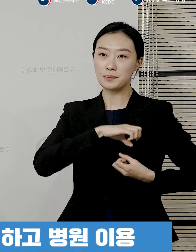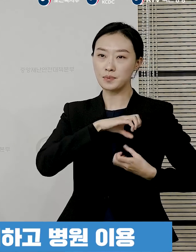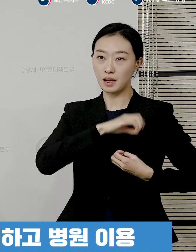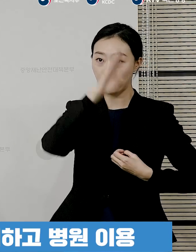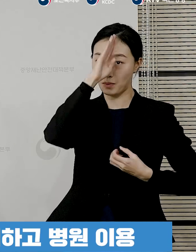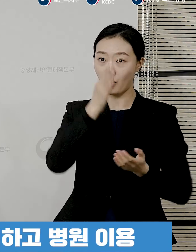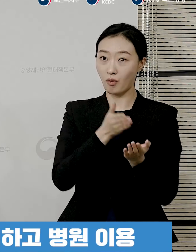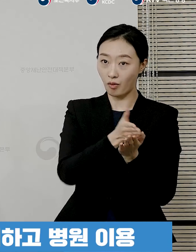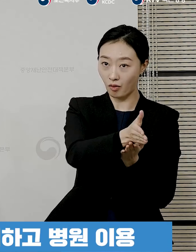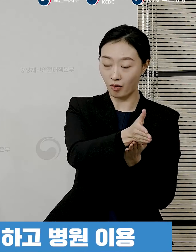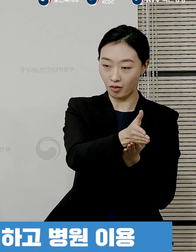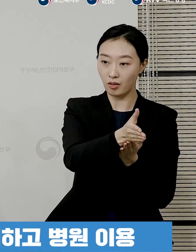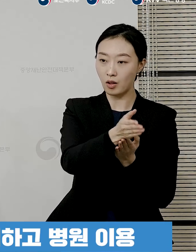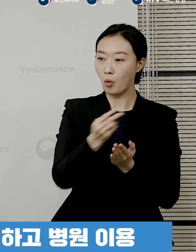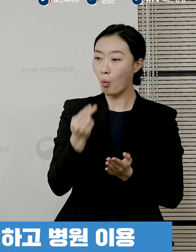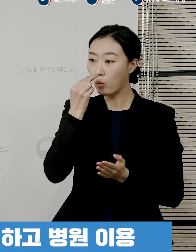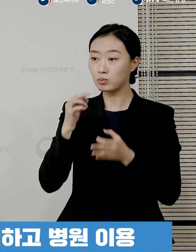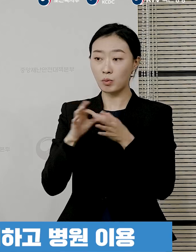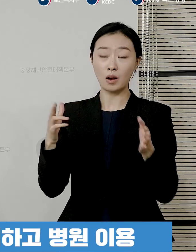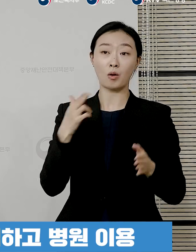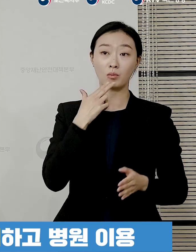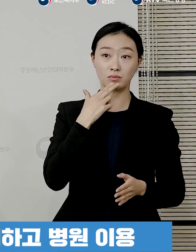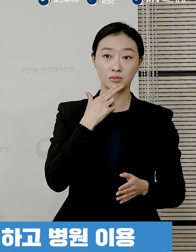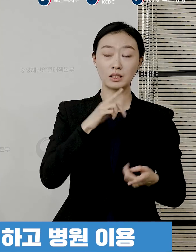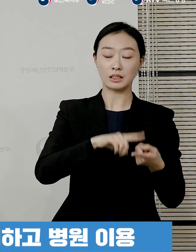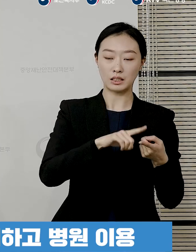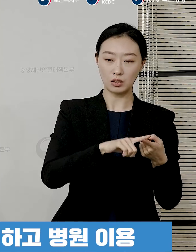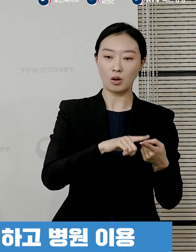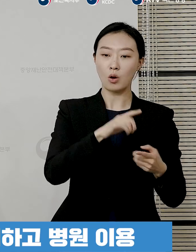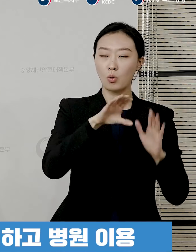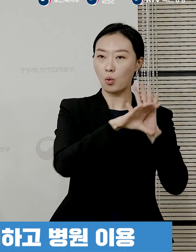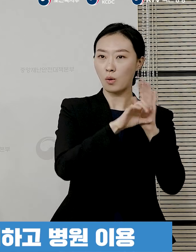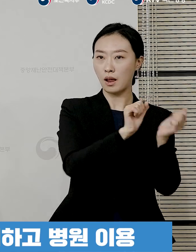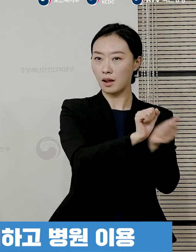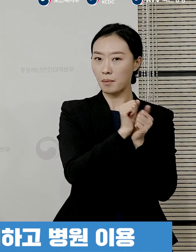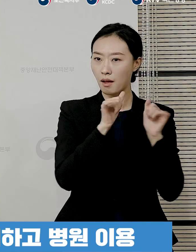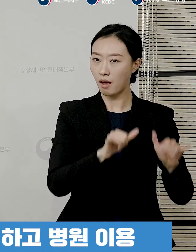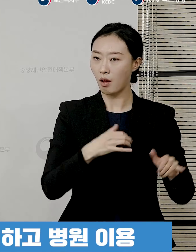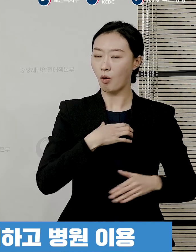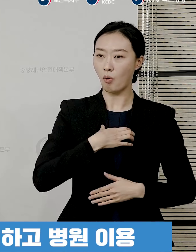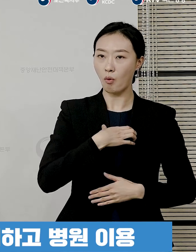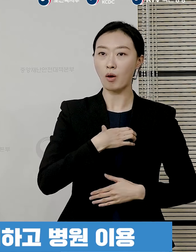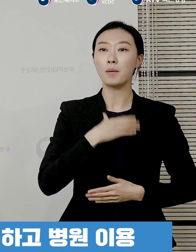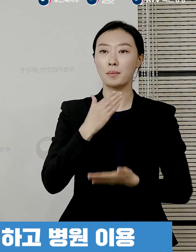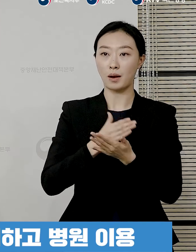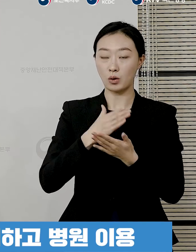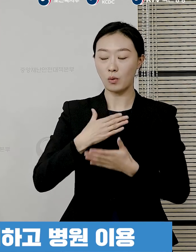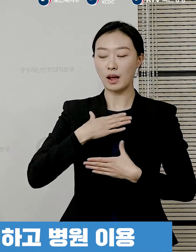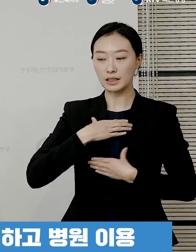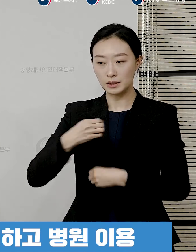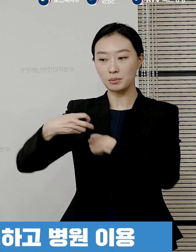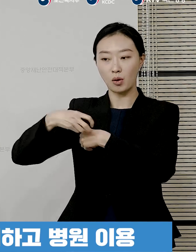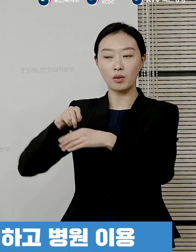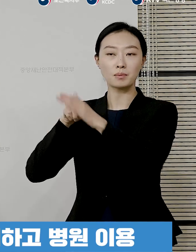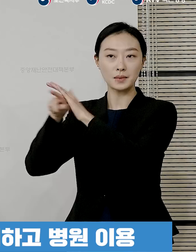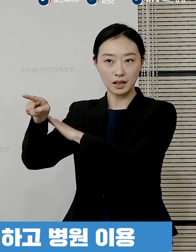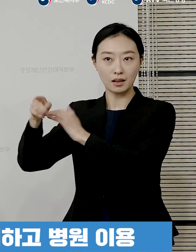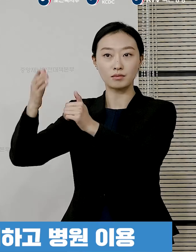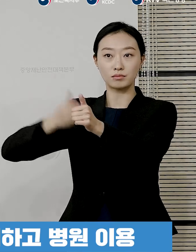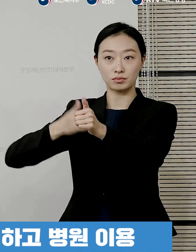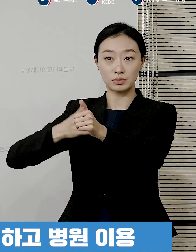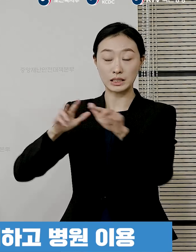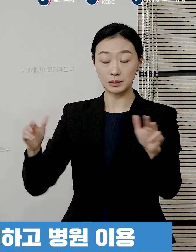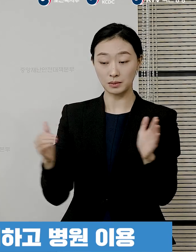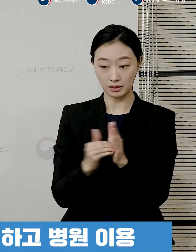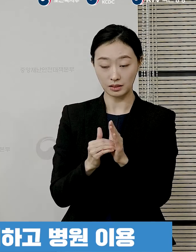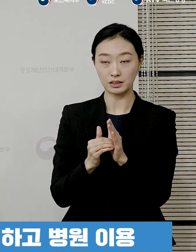의료기관으로서 암, 심장질환 등 호흡기 질환이 아닌 환자들께서는 코로나19에 대해서 안심하고